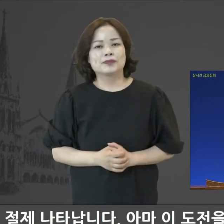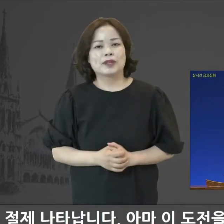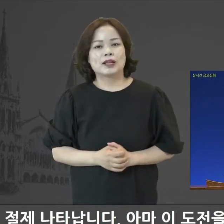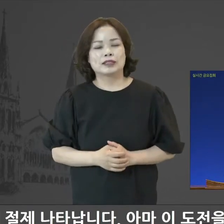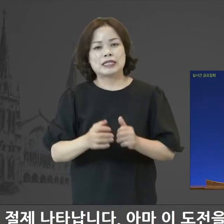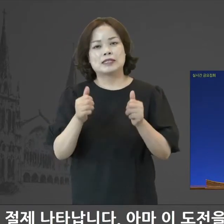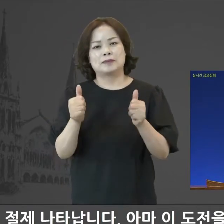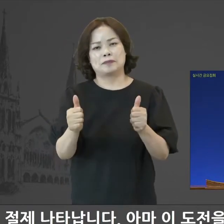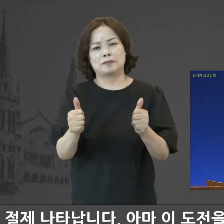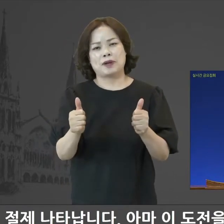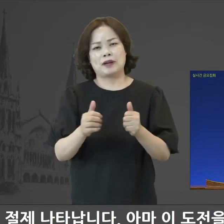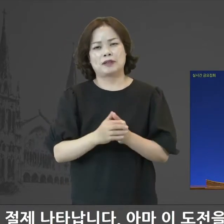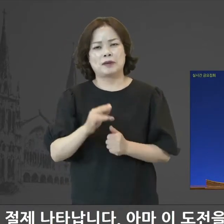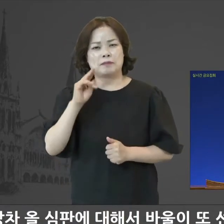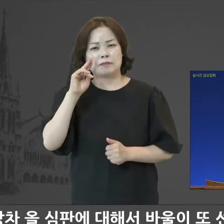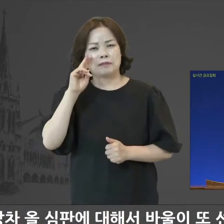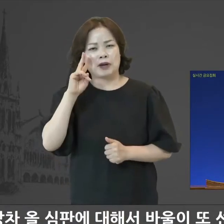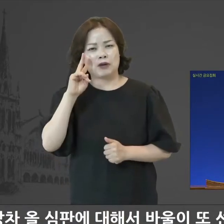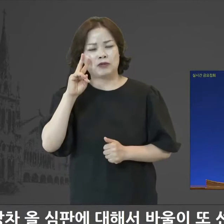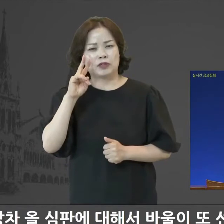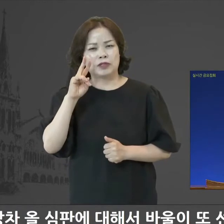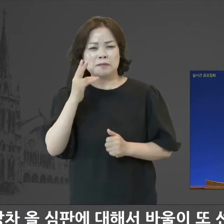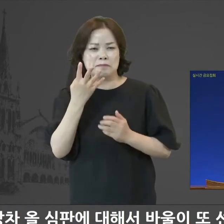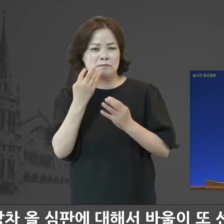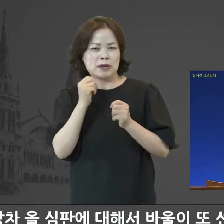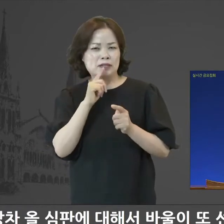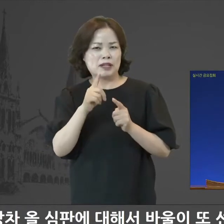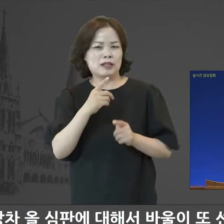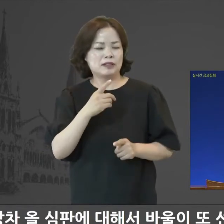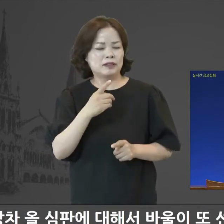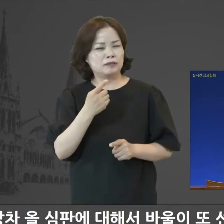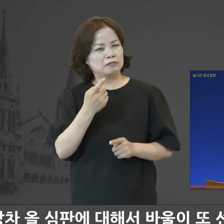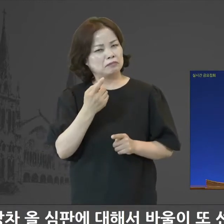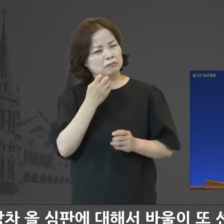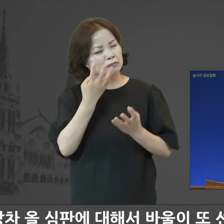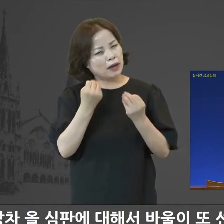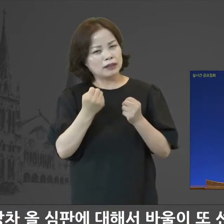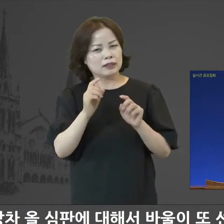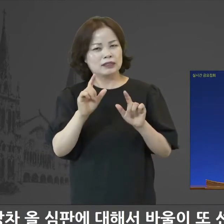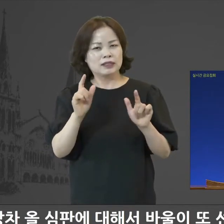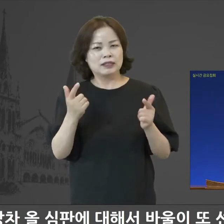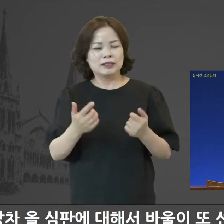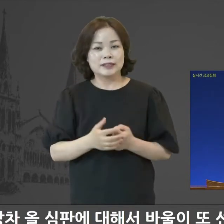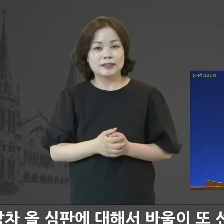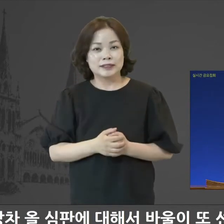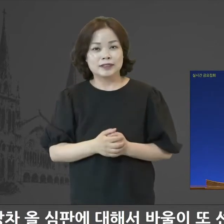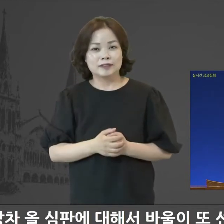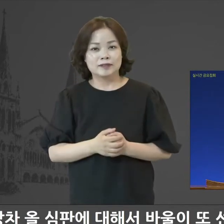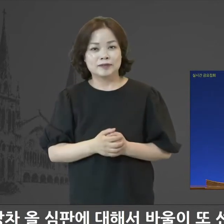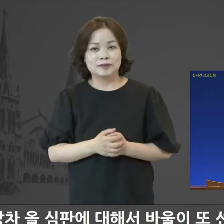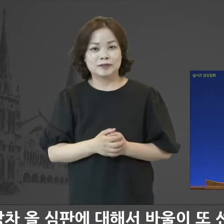이 심판도 바울이 많이 얘기하지는 않아요. 바울이 심판에 대해서 많은 얘기를 하지 않는데